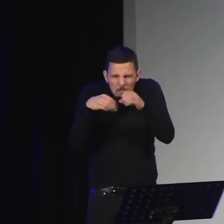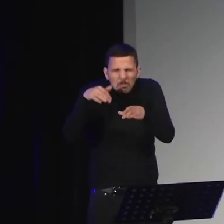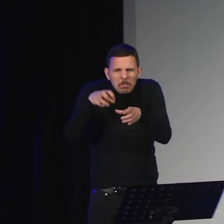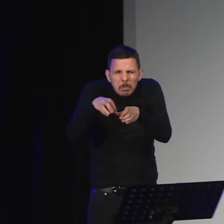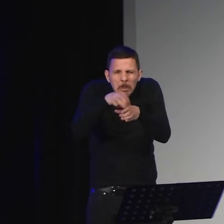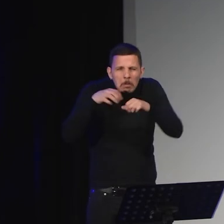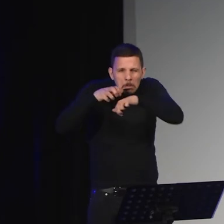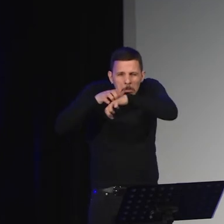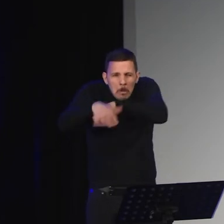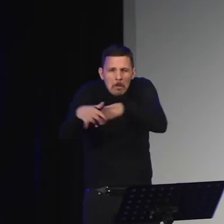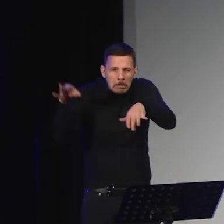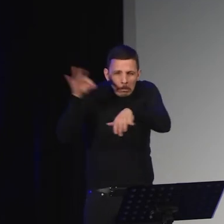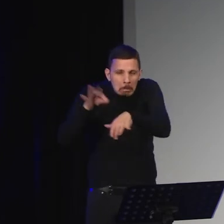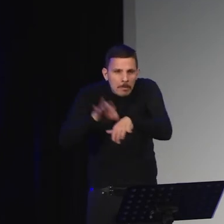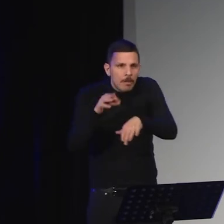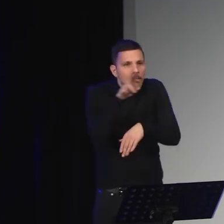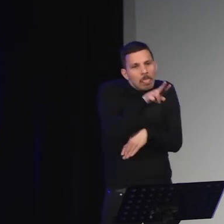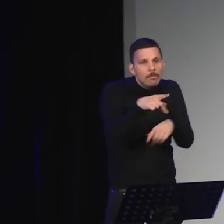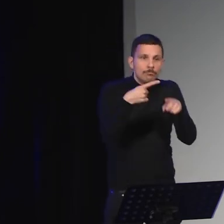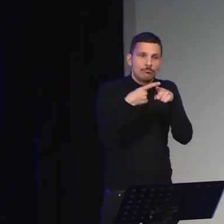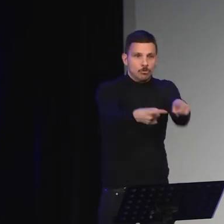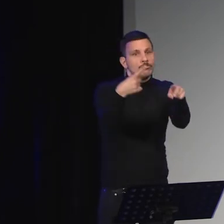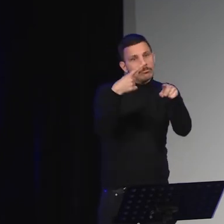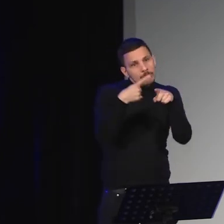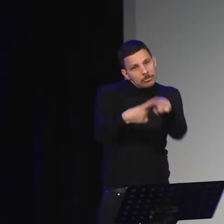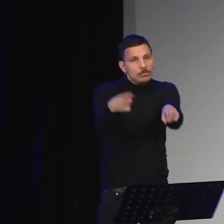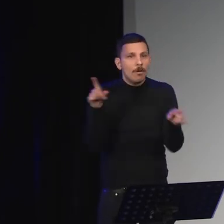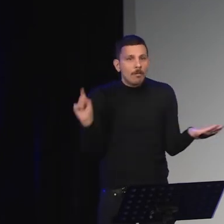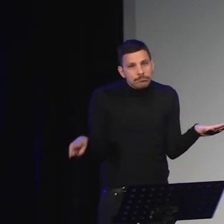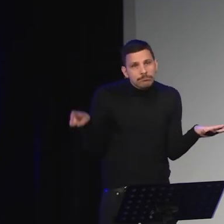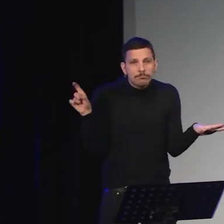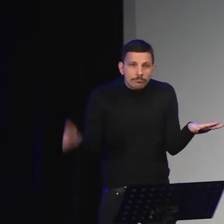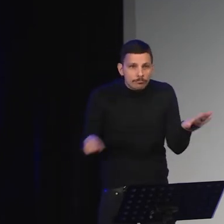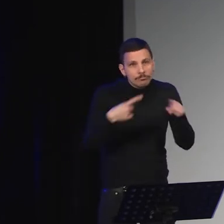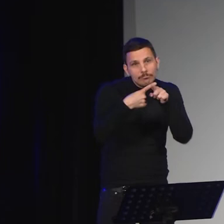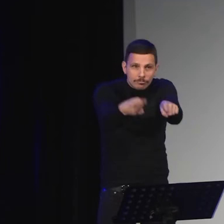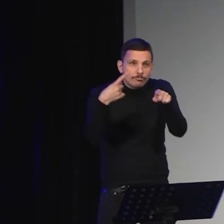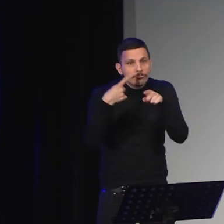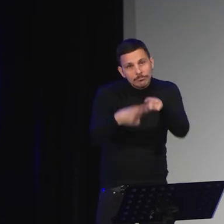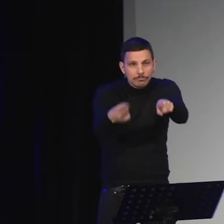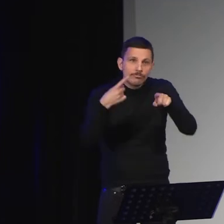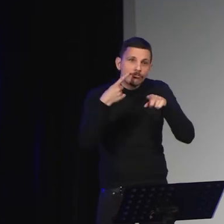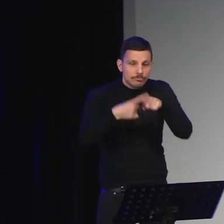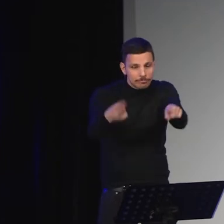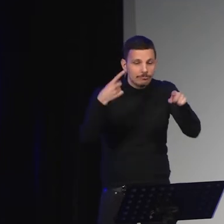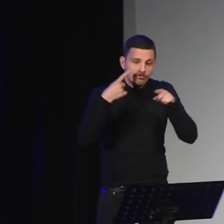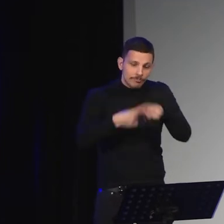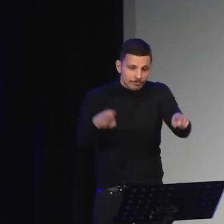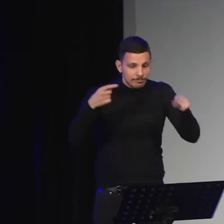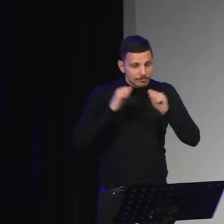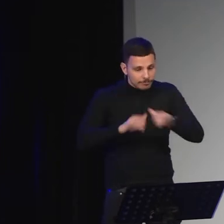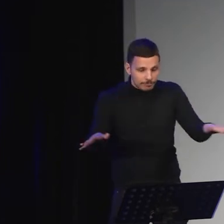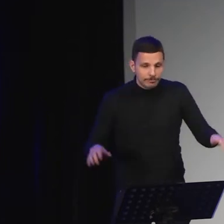ne changent pas. On sauvegarde une image, on la retrouve 10 ans plus tard, elle n'a pas bougé. Il y a